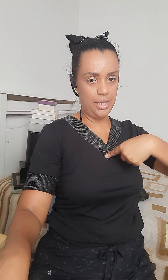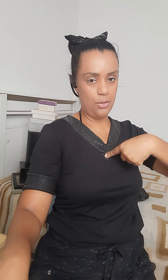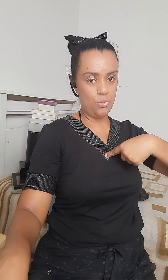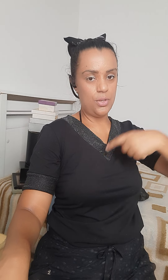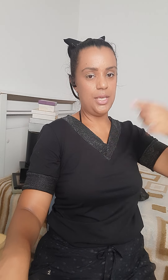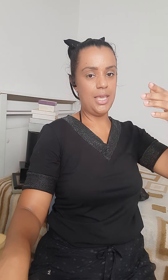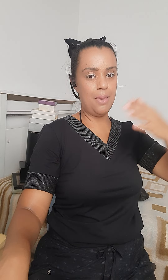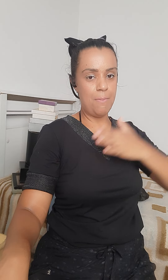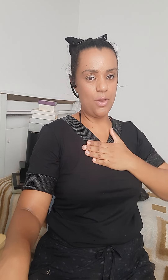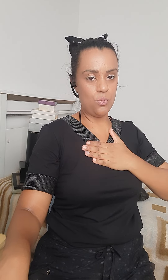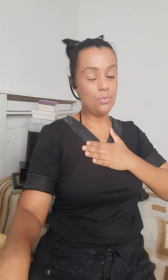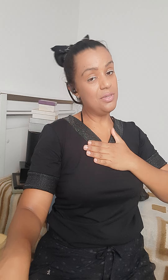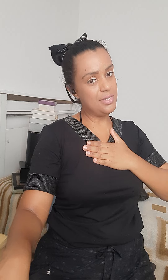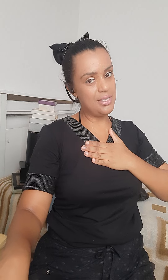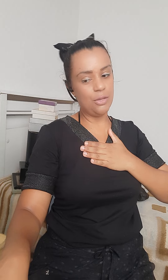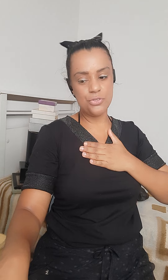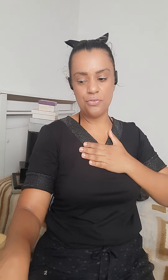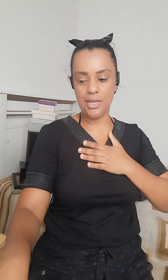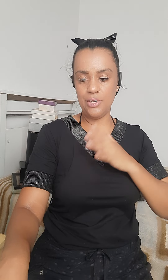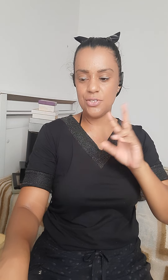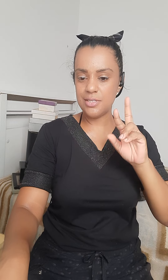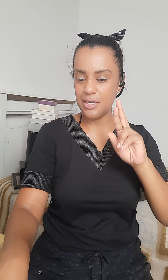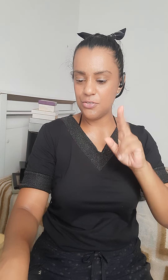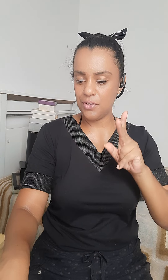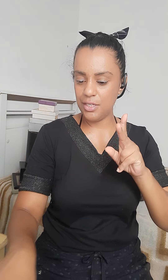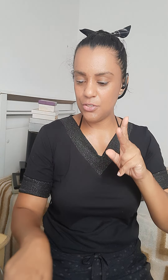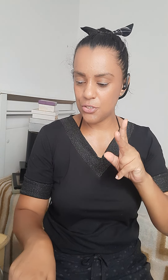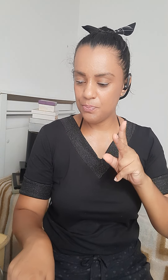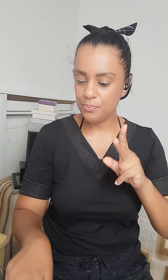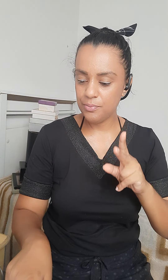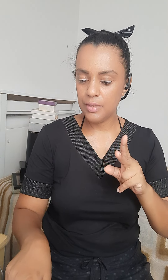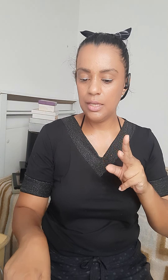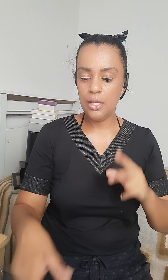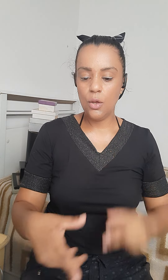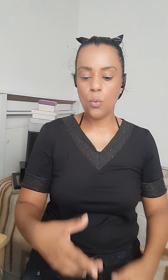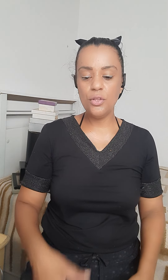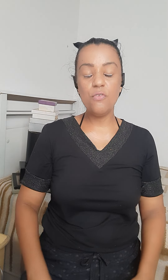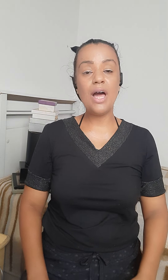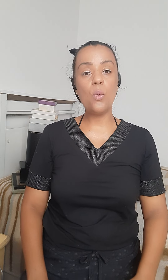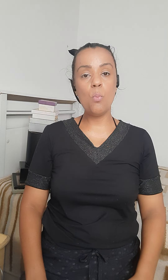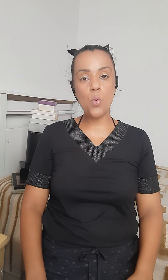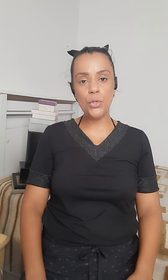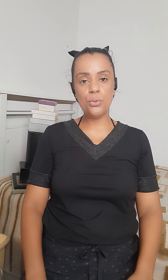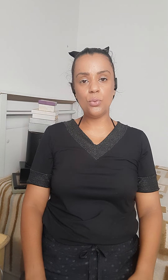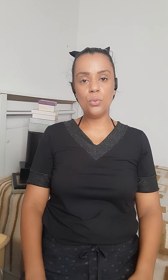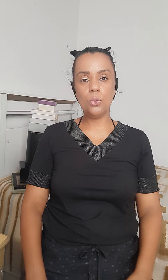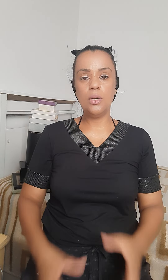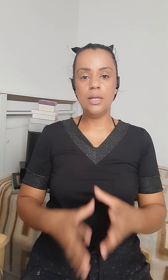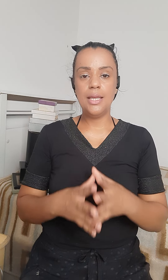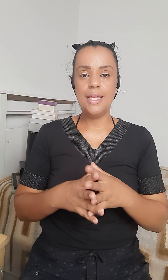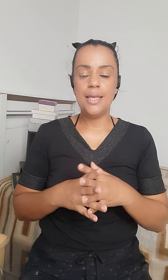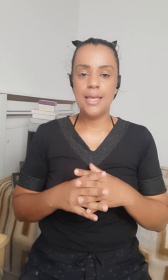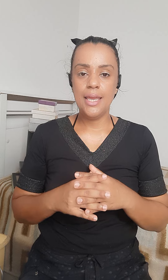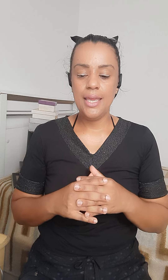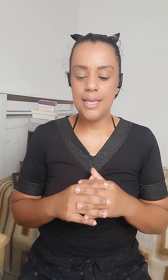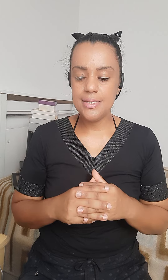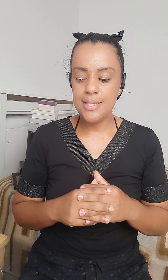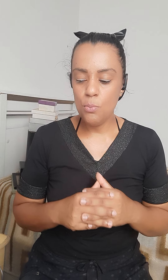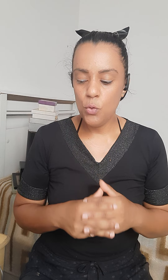Eu e meu. Sinais diferentes. Quando eu falo muito, esse muito